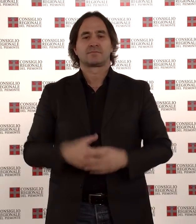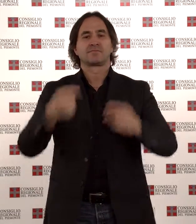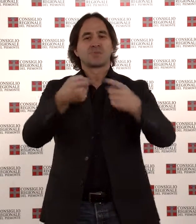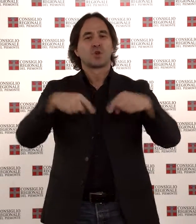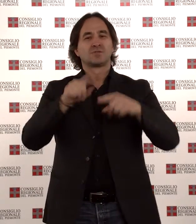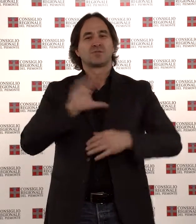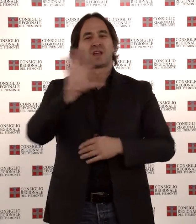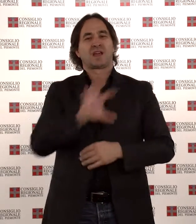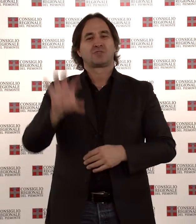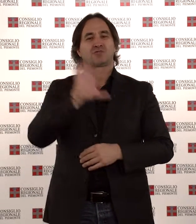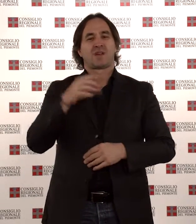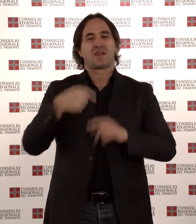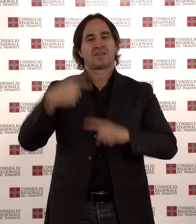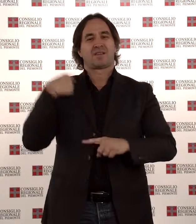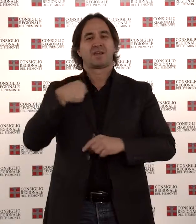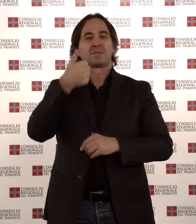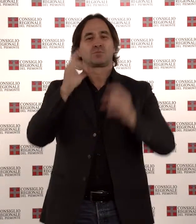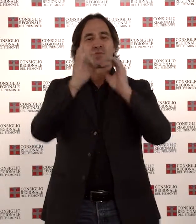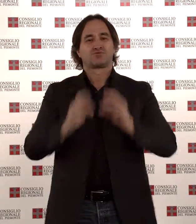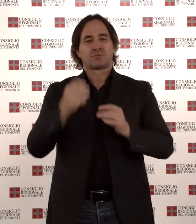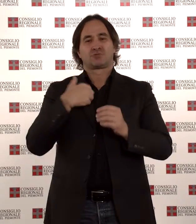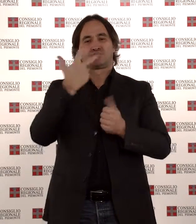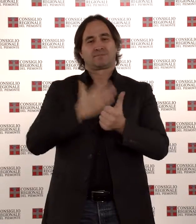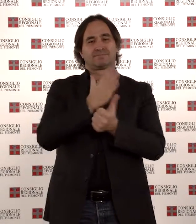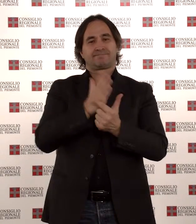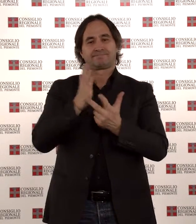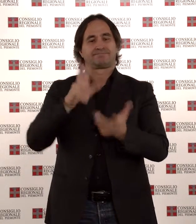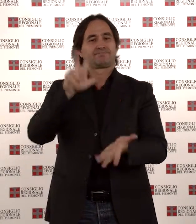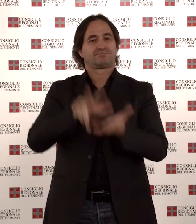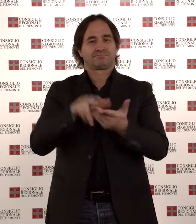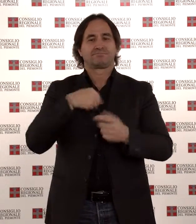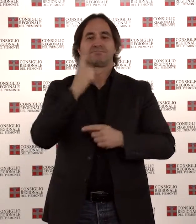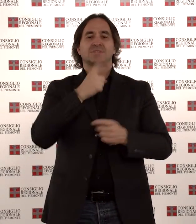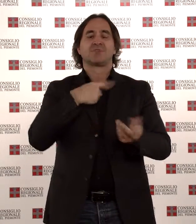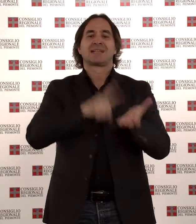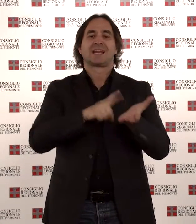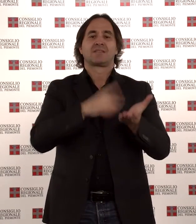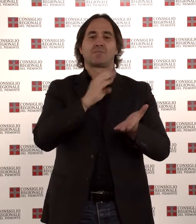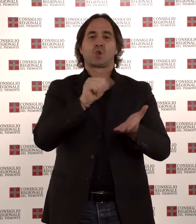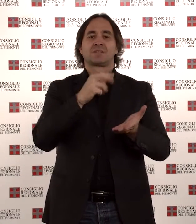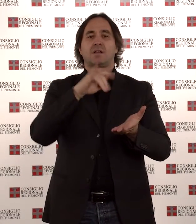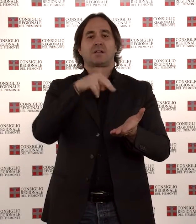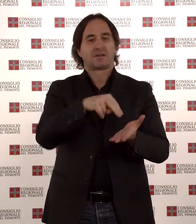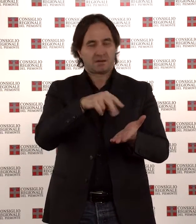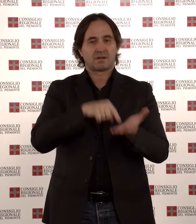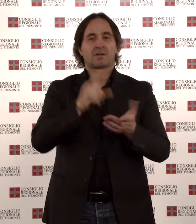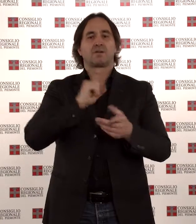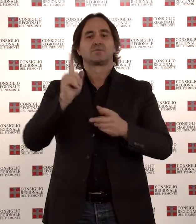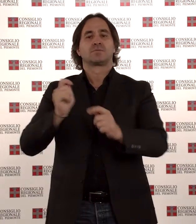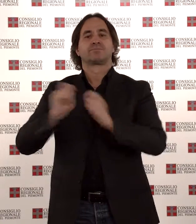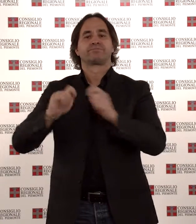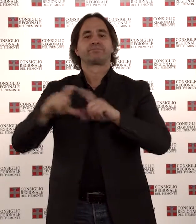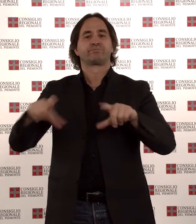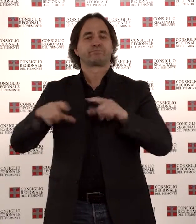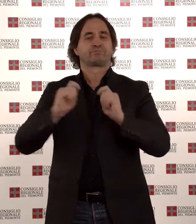regionale ha discusso il 1° dicembre 3 atti di indirizzo sull'applicazione della direttiva Bolkestein al commercio ambulante. Approvato un documento